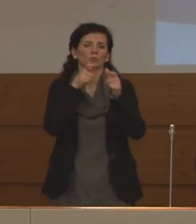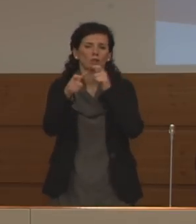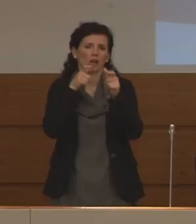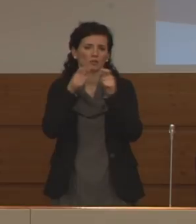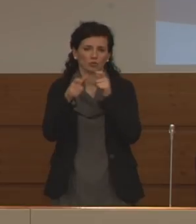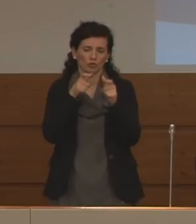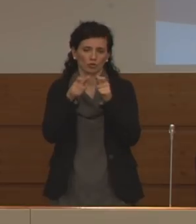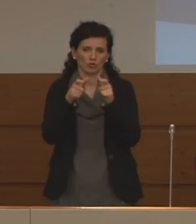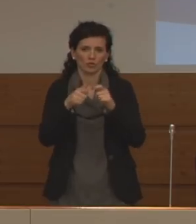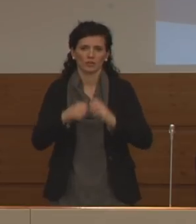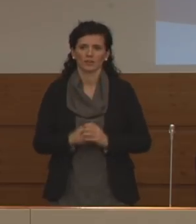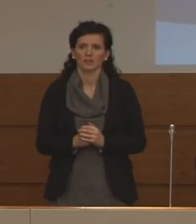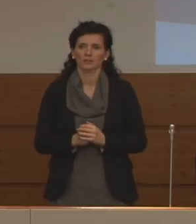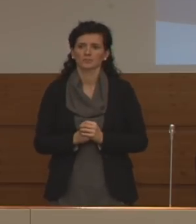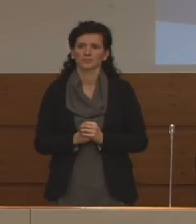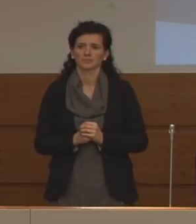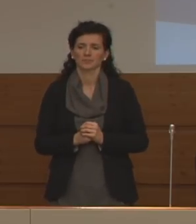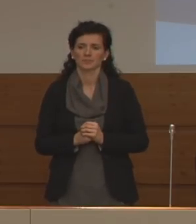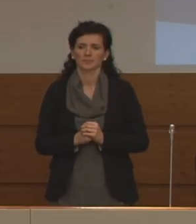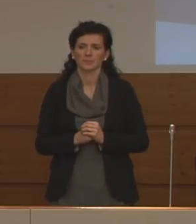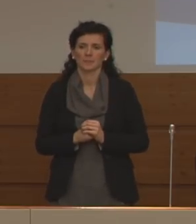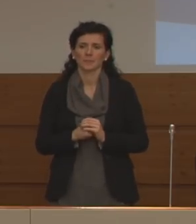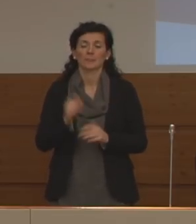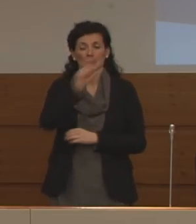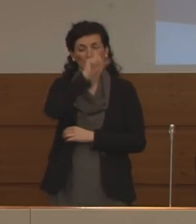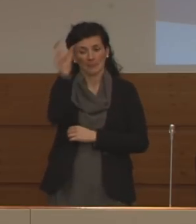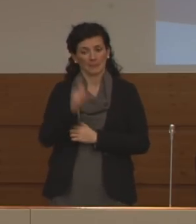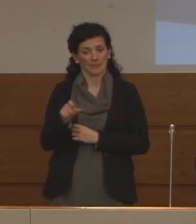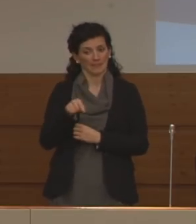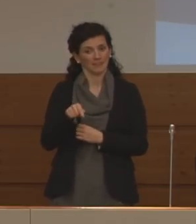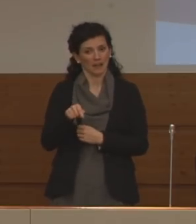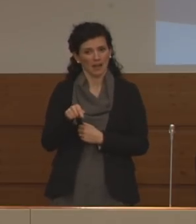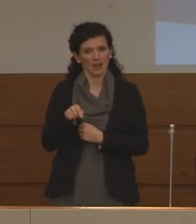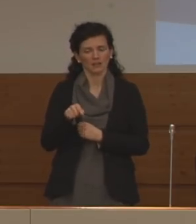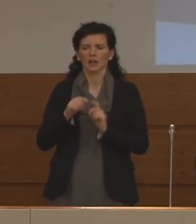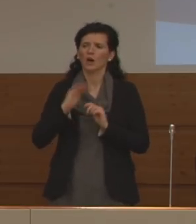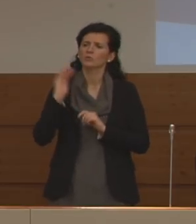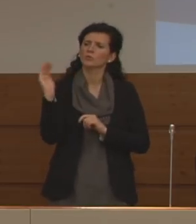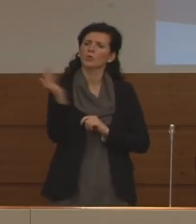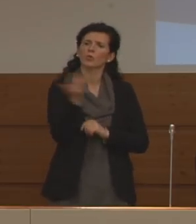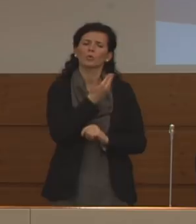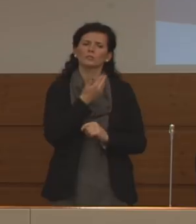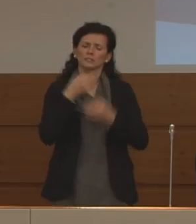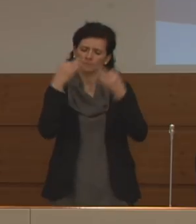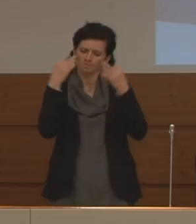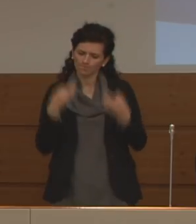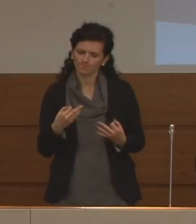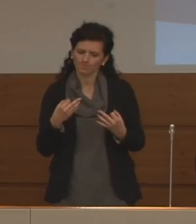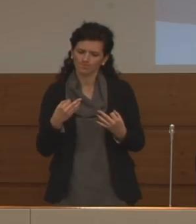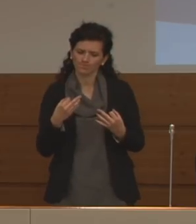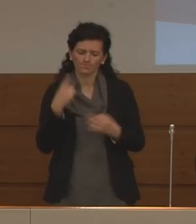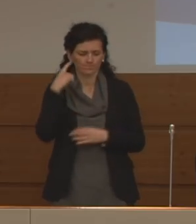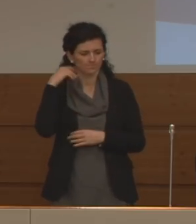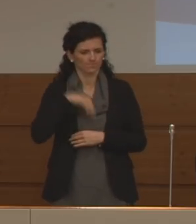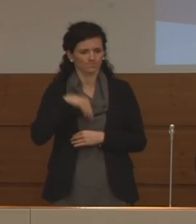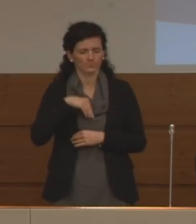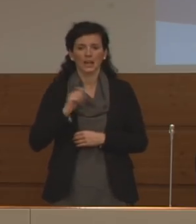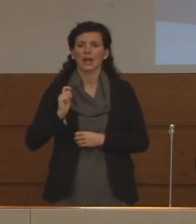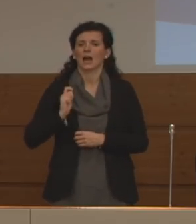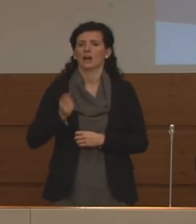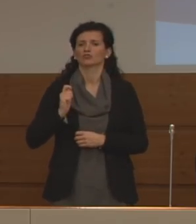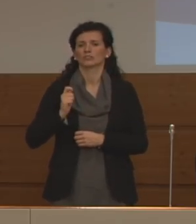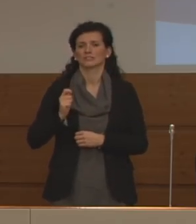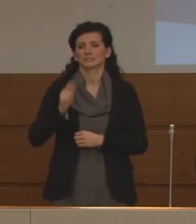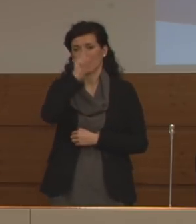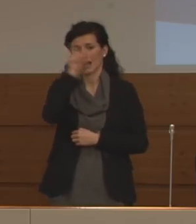questo senso tutto il paese deve essere assolutamente certo che l'agenzia italiana del